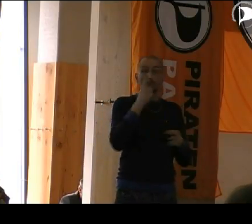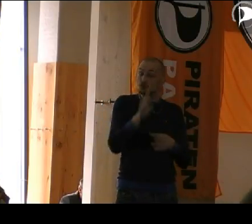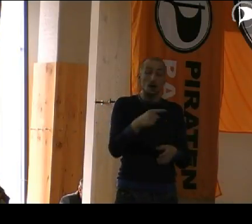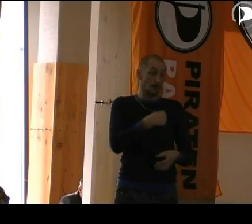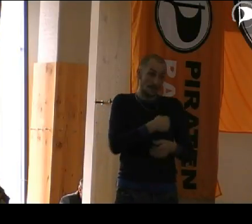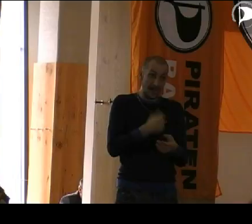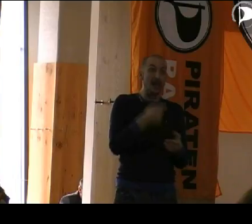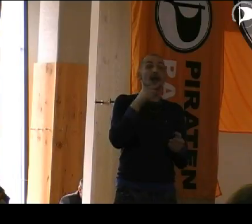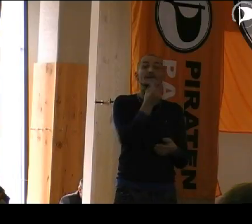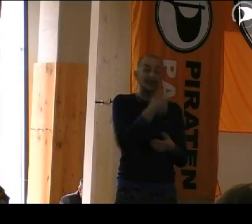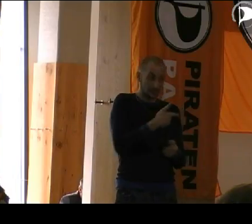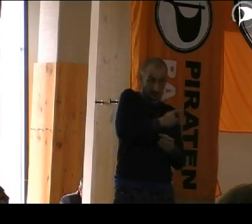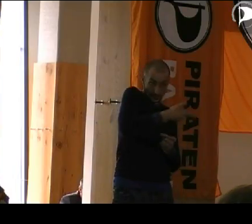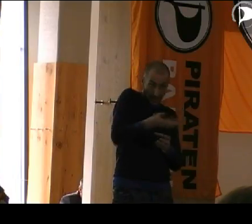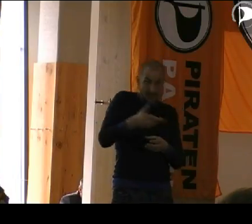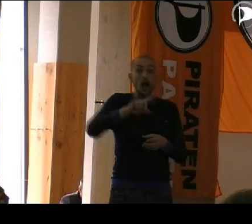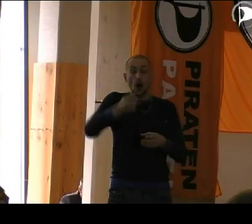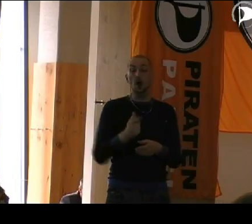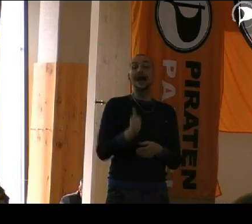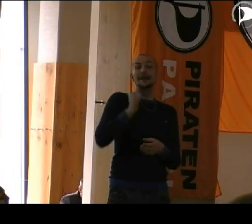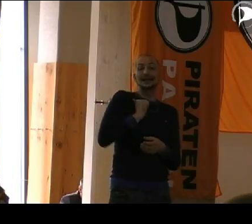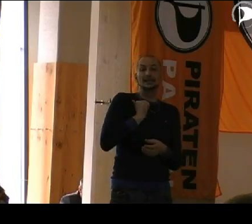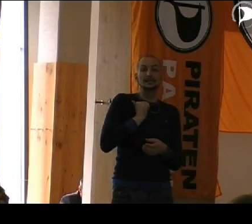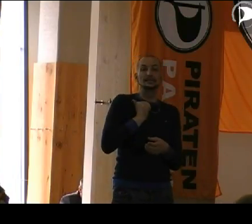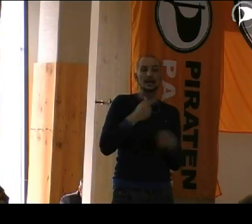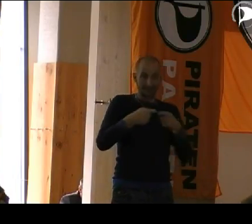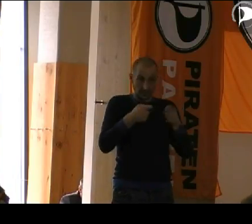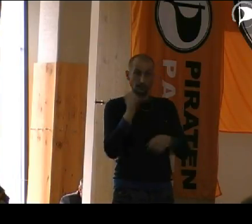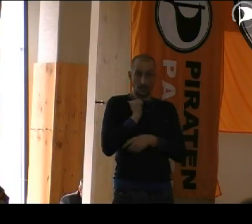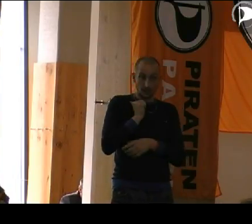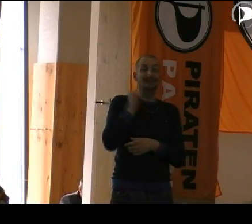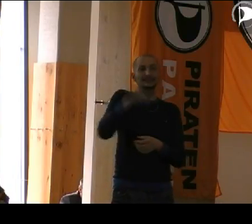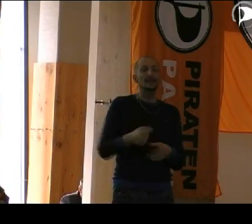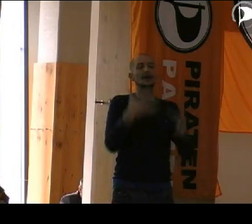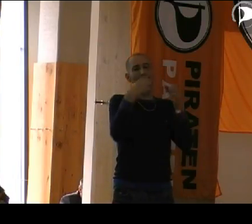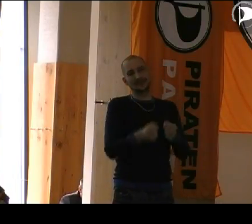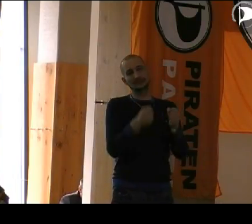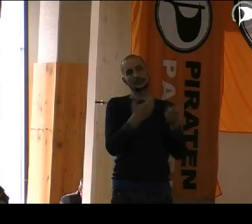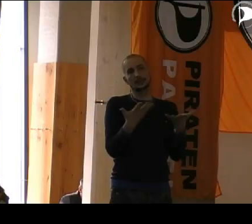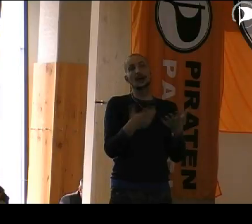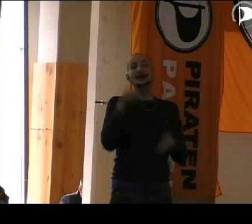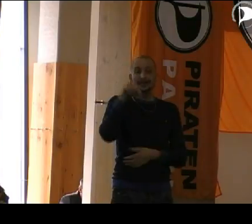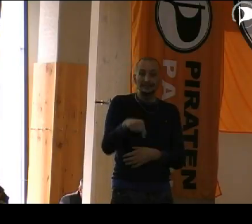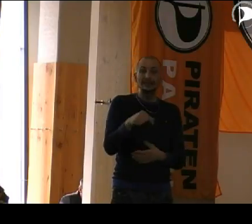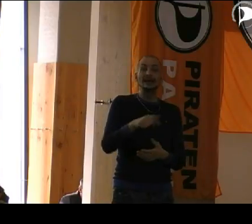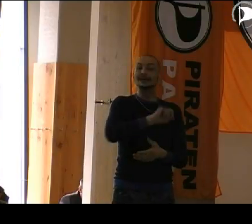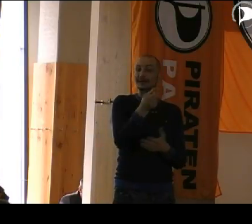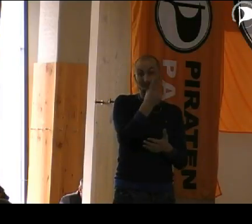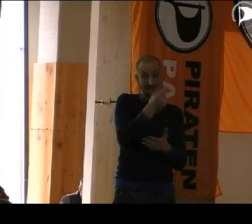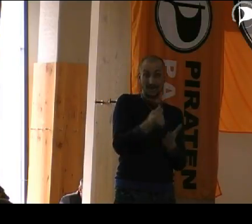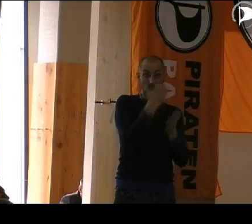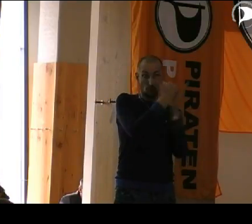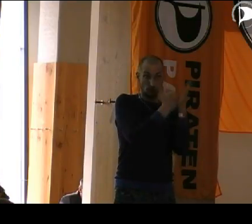durch verteilt sondern mitgliedsbeiträge werden wie der bundesrat zum beispielsweise dass der witz geschrieben was wir heute noch nicht in der finanzordnung jetzt